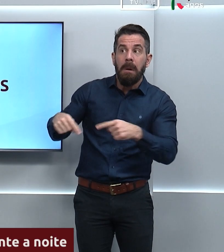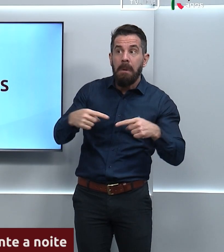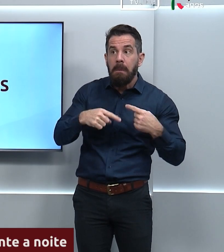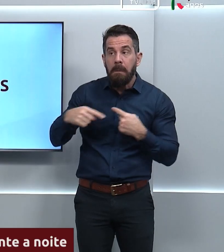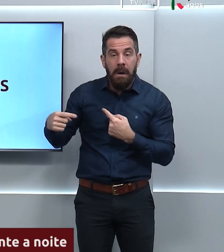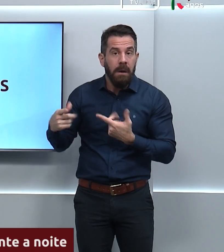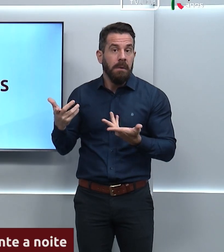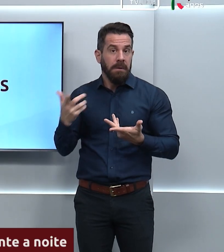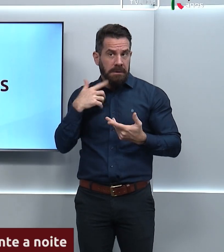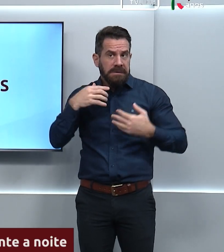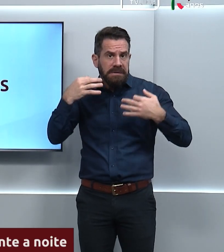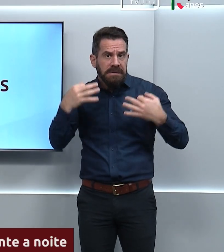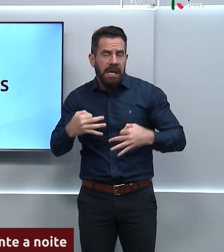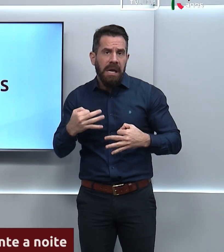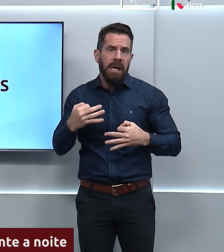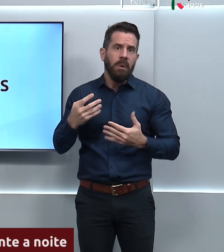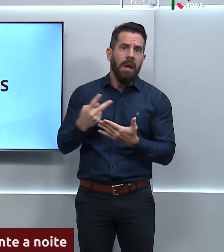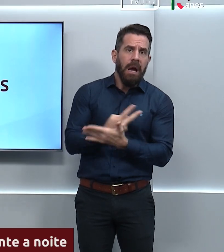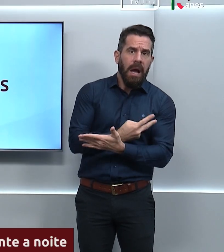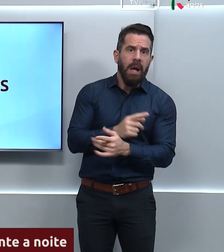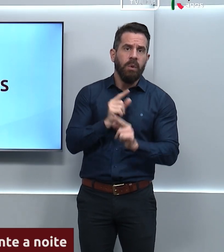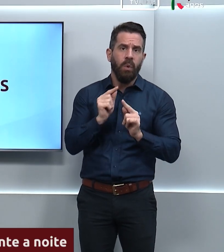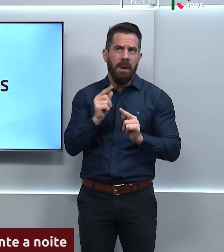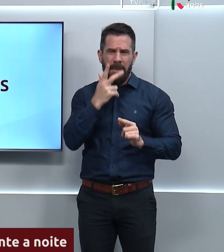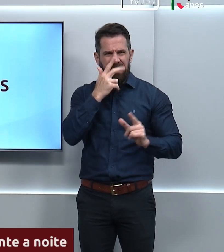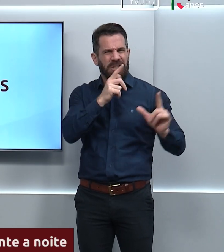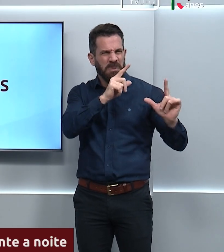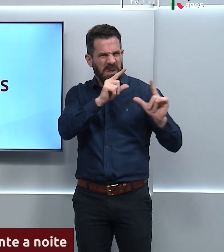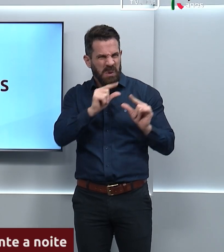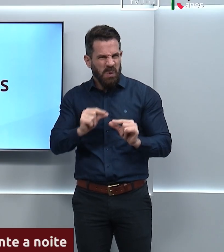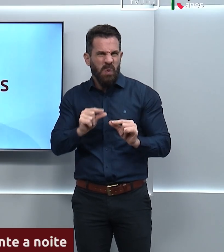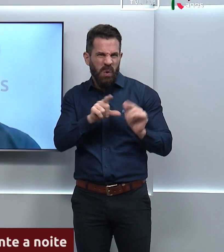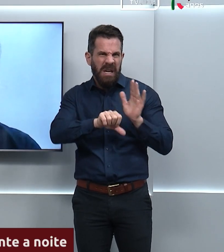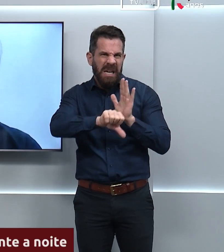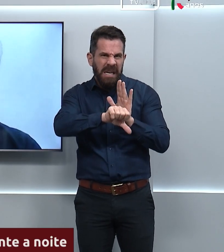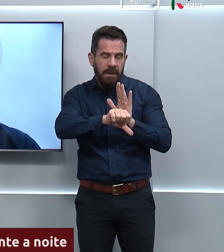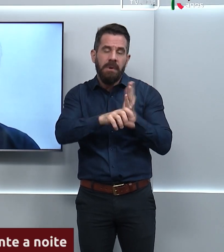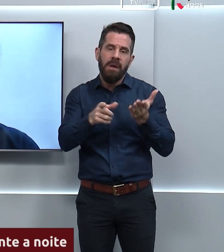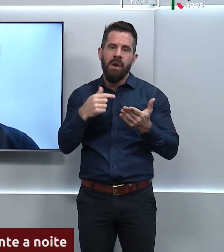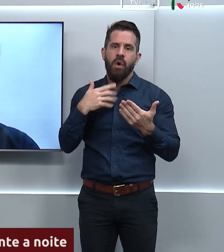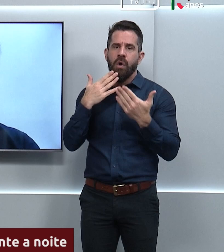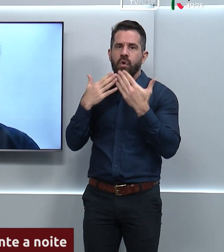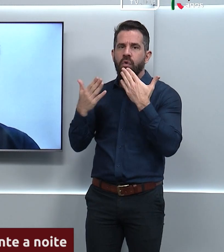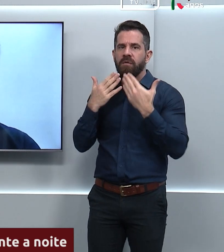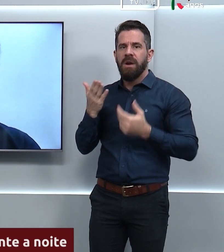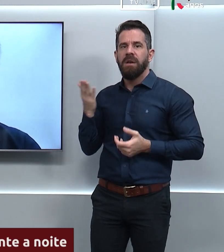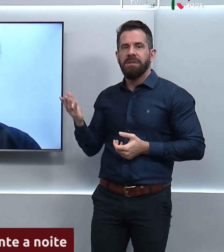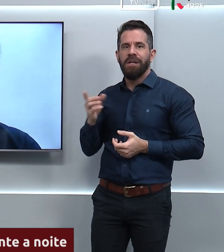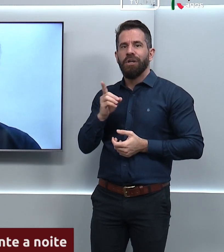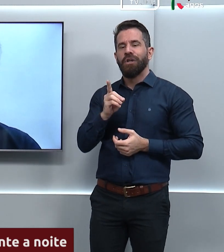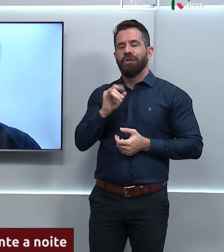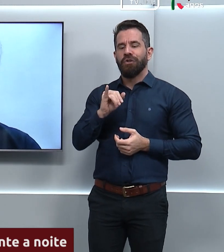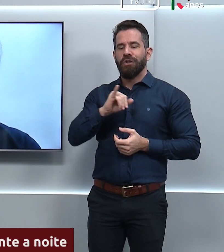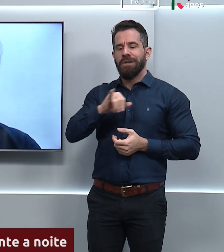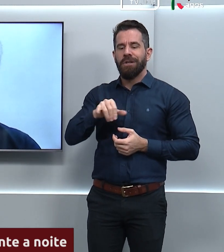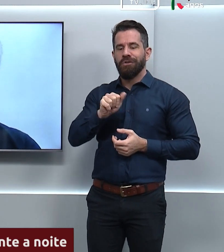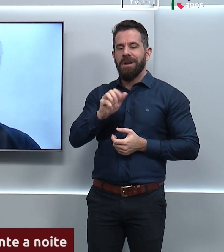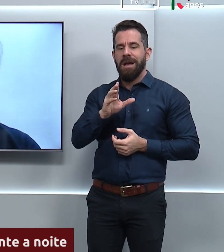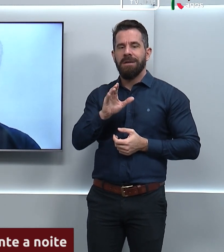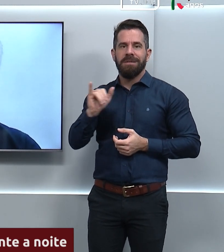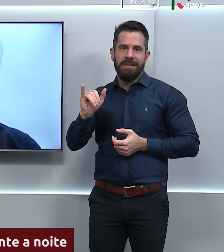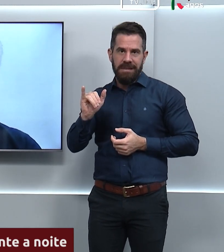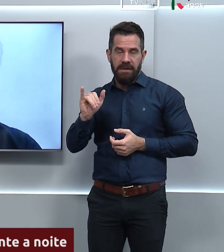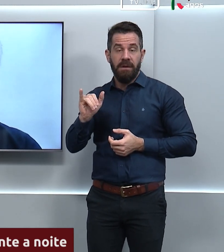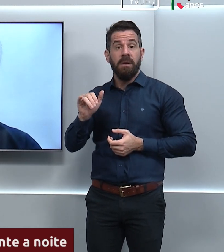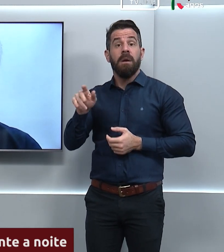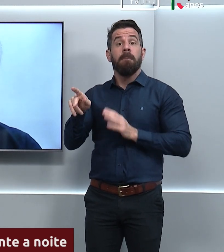para diminuir a criminalidade em Goiânia, a gente conversa agora com o professor Dijaci de Oliveira, que é da Faculdade de Ciências Sociais